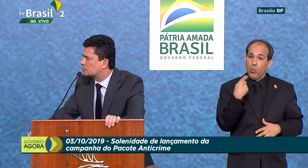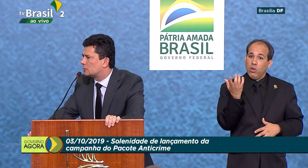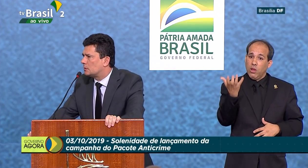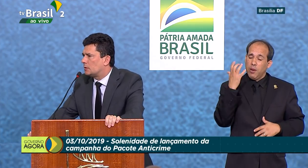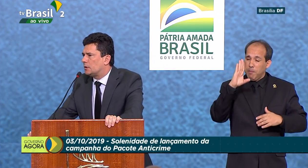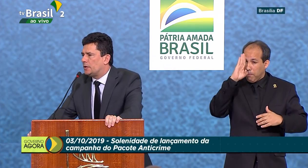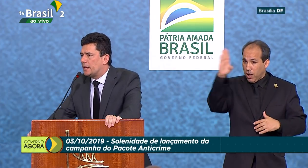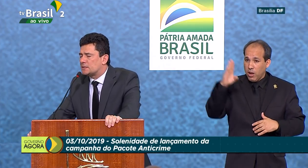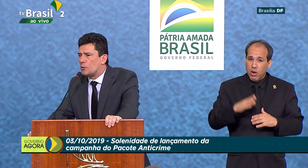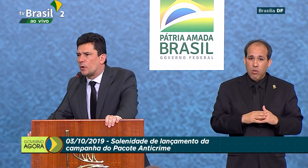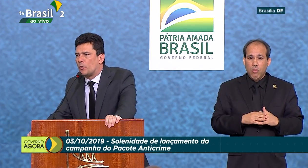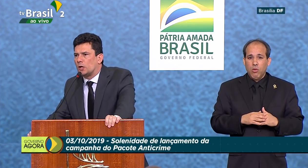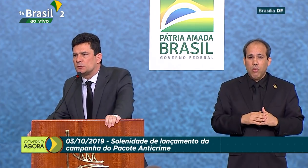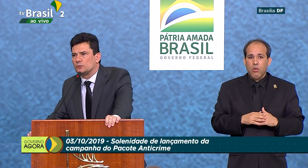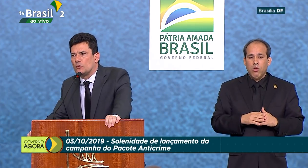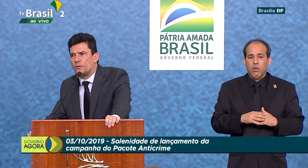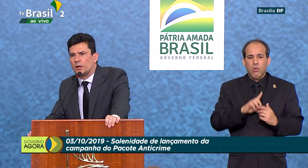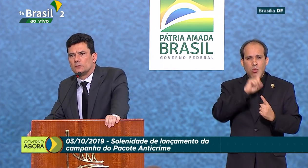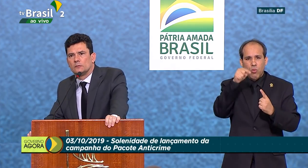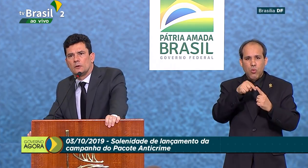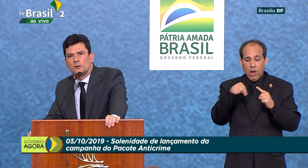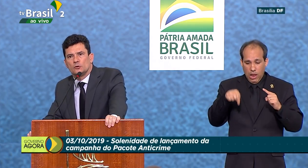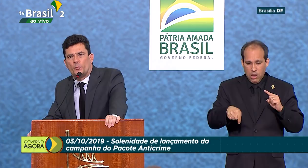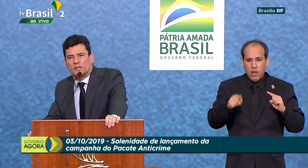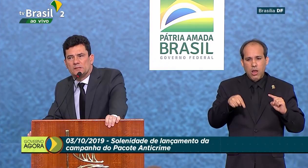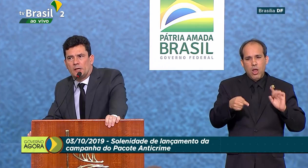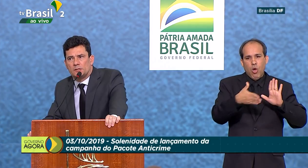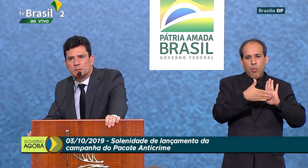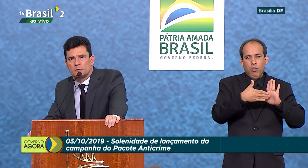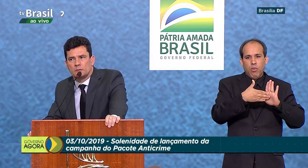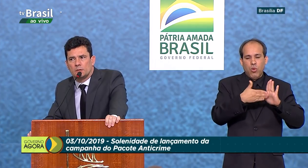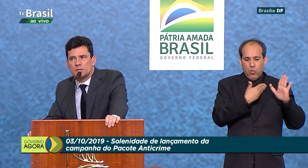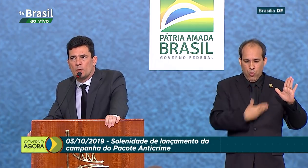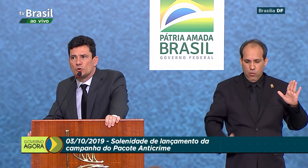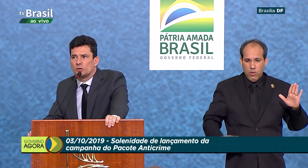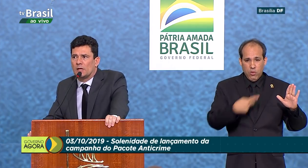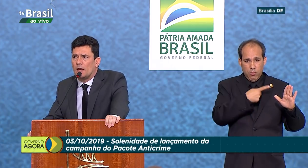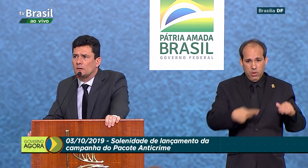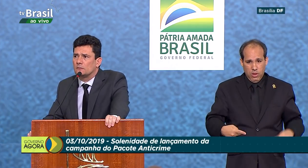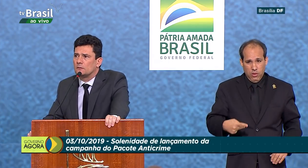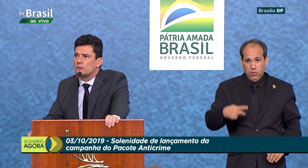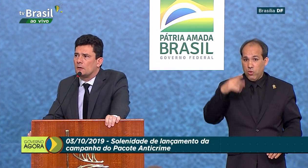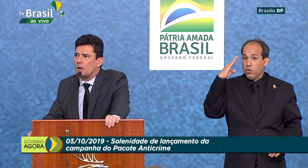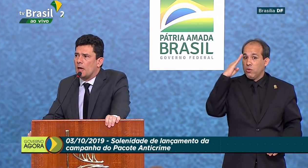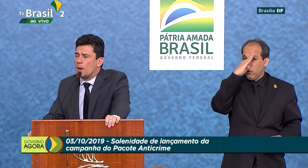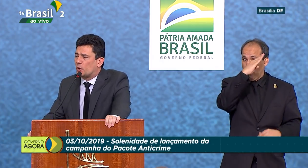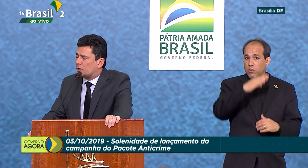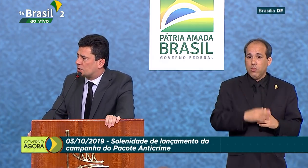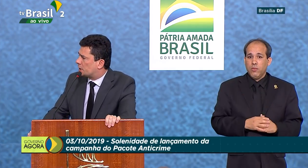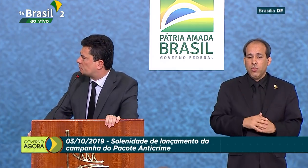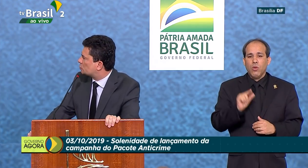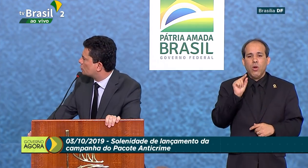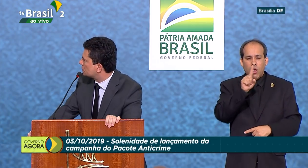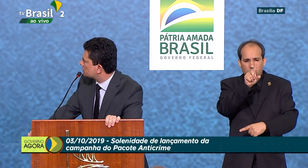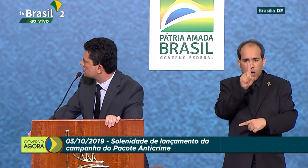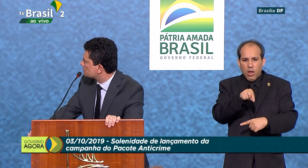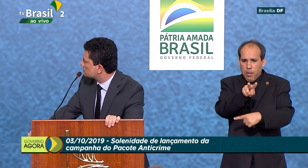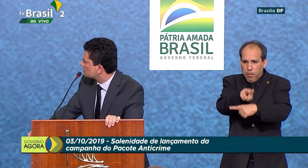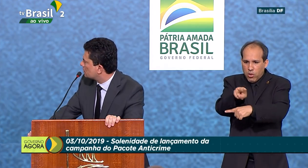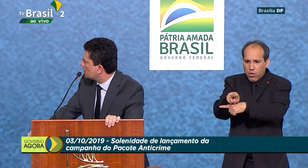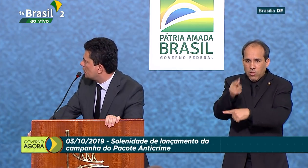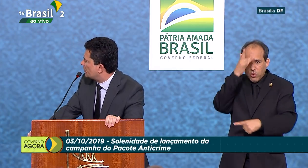tudo, e esse é o propósito do governo do presidente Jair Bolsonaro, é proteger as